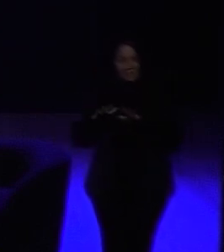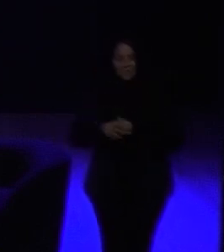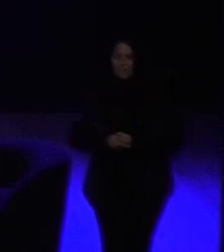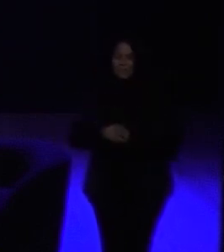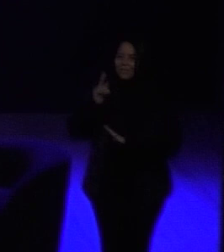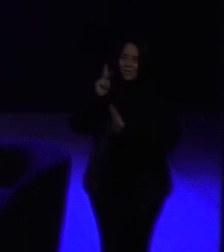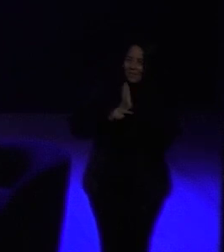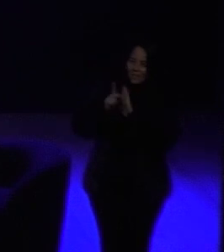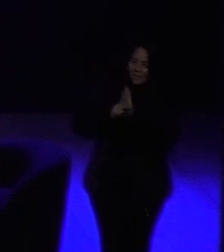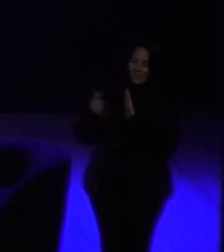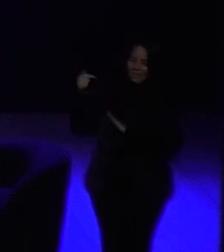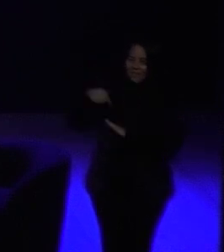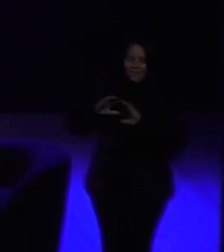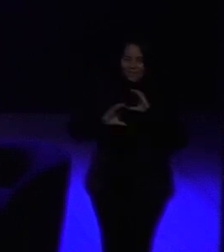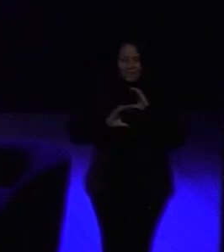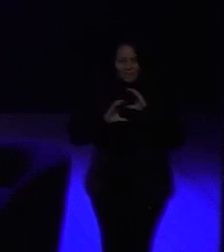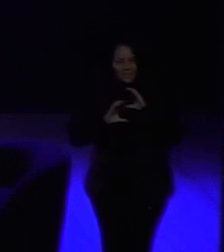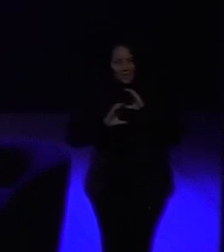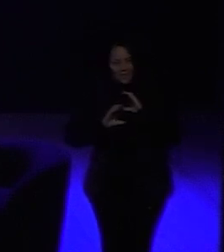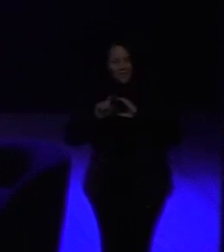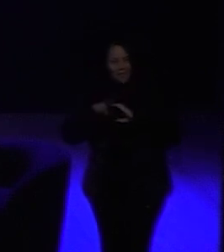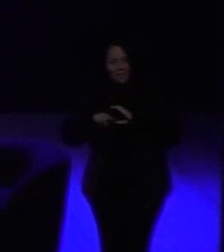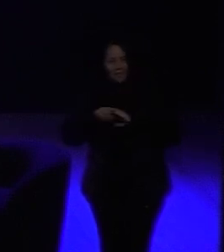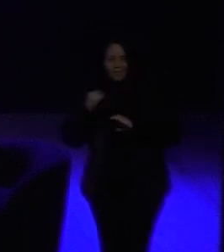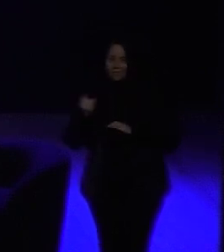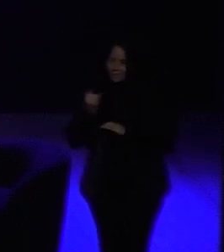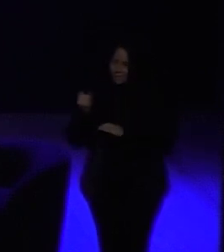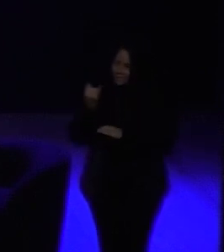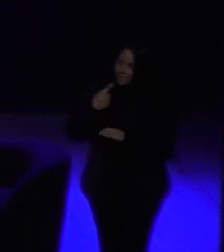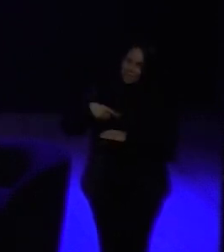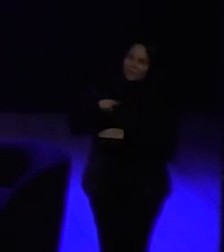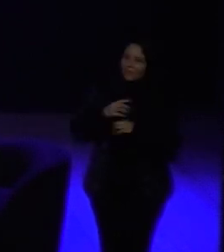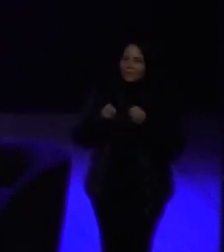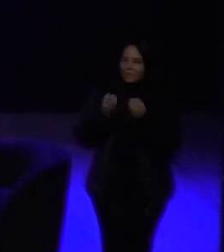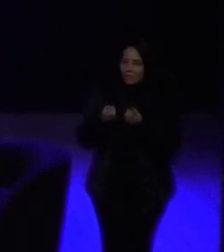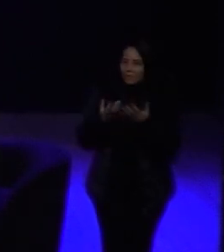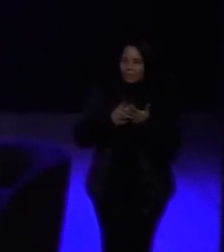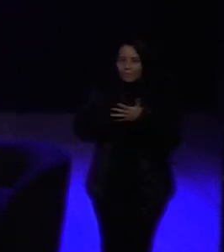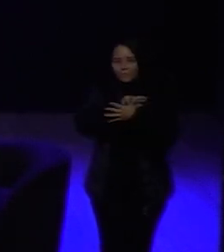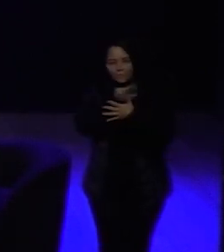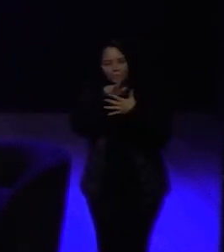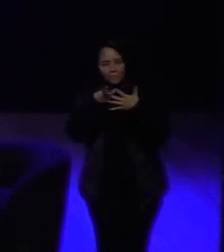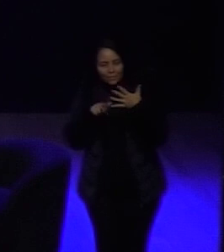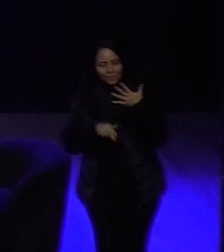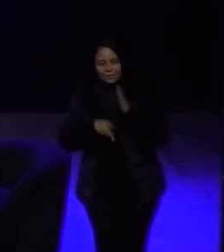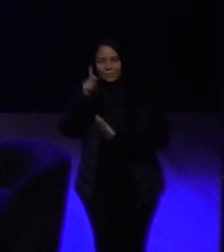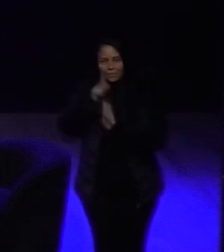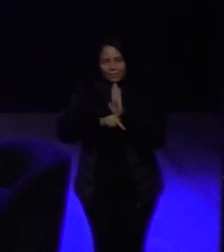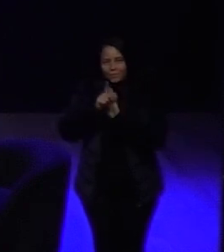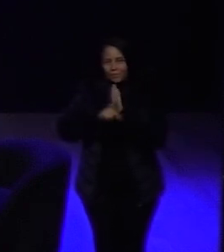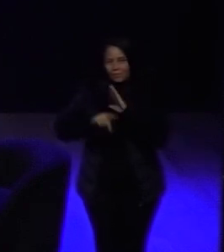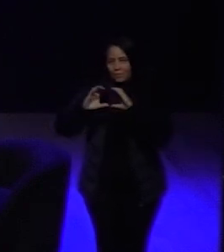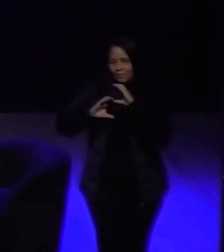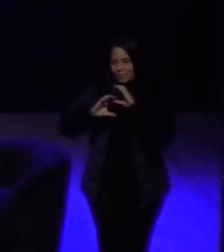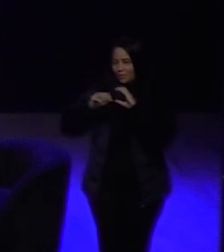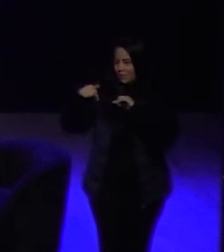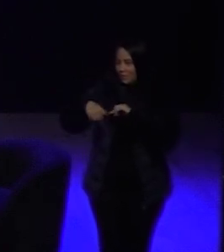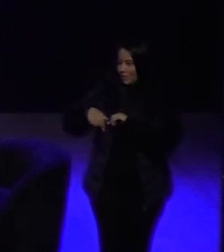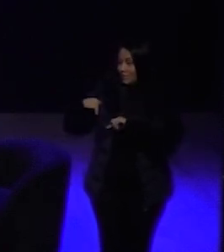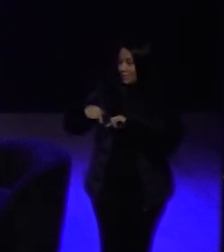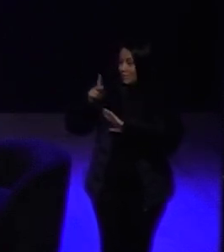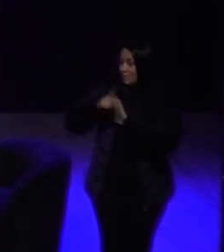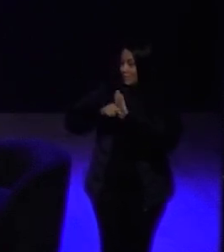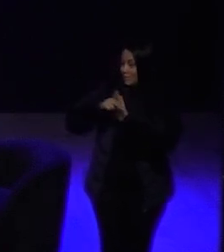um projeto aqui da SCAR. A gente vai falar mais um porque são vários os projetos que nós temos aqui na casa. Porém, esse é um projeto